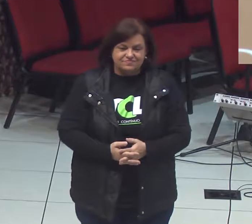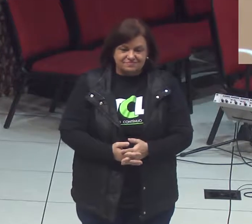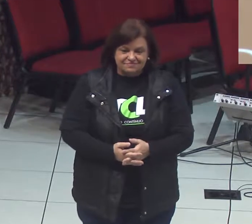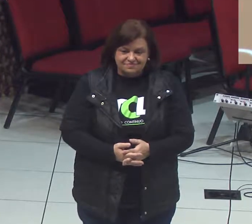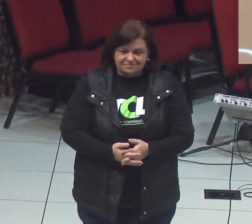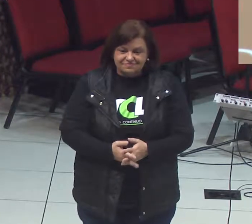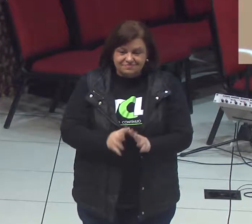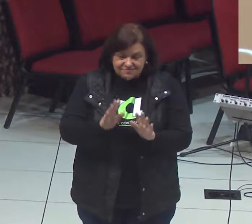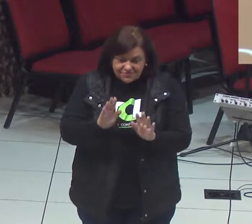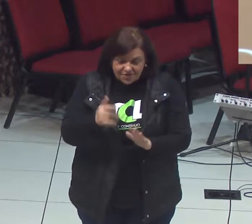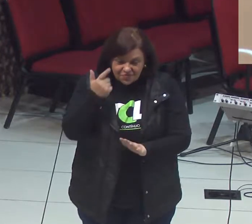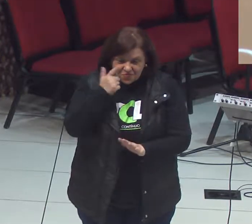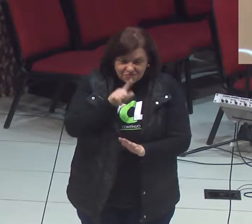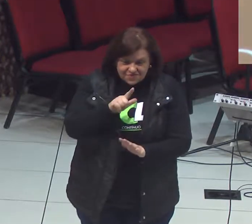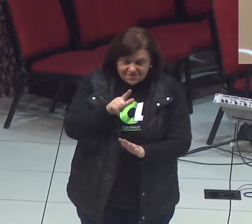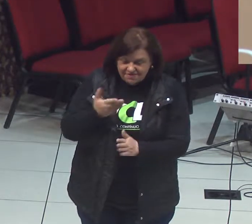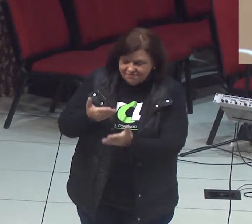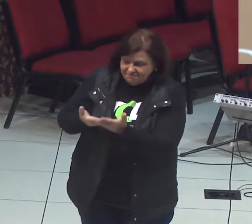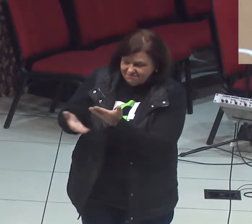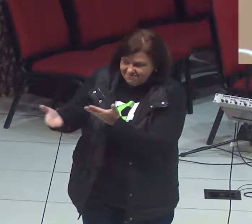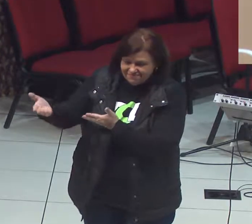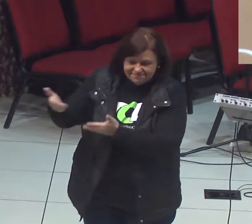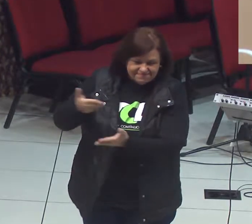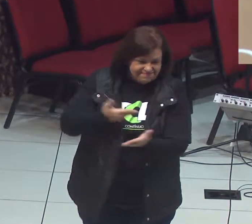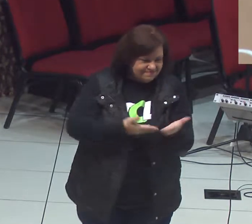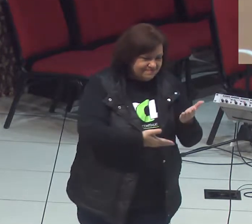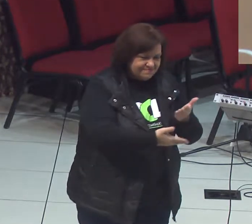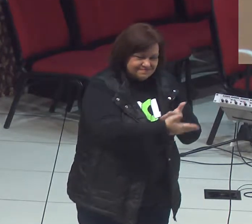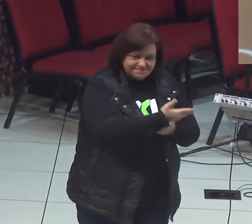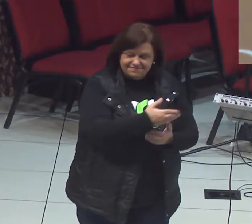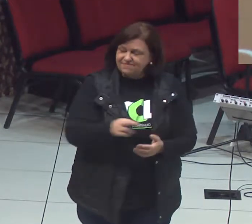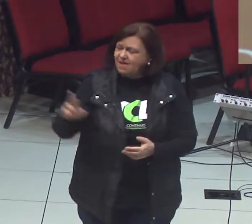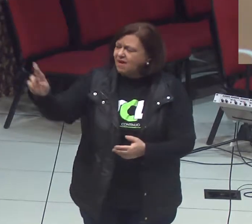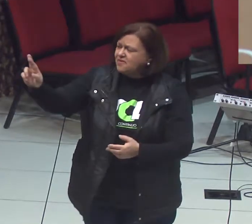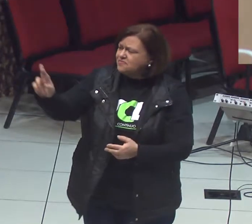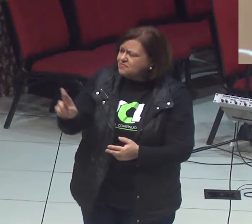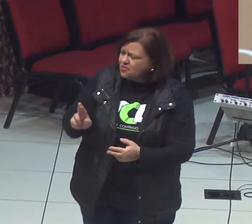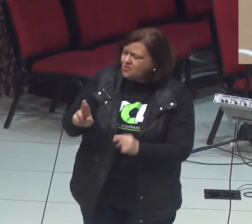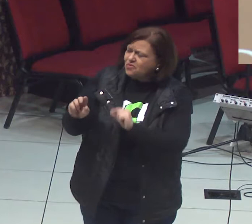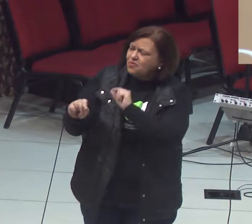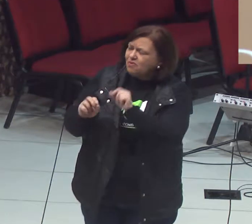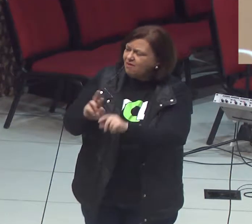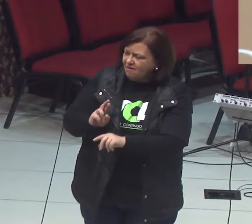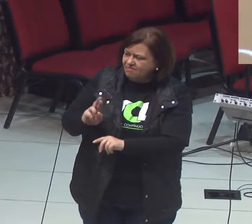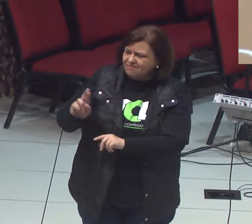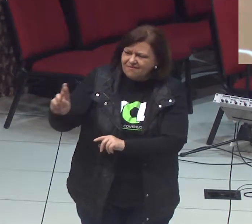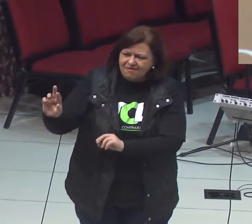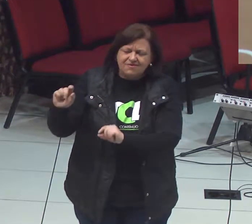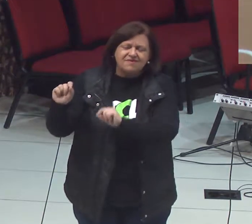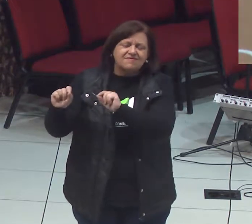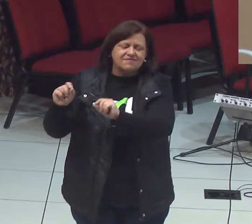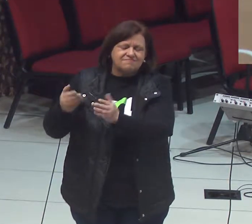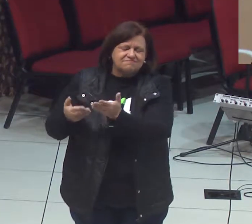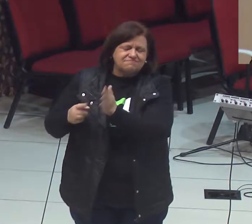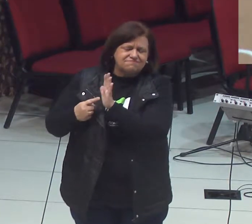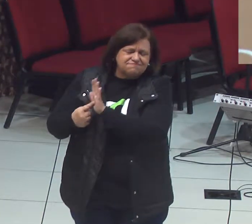Conseguiu pegar a ideia do teu irmão da direita, da esquerda? Conseguiu compartilhar a tua resposta?